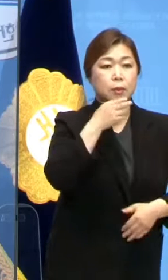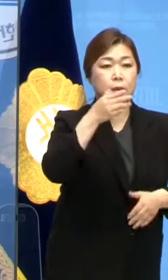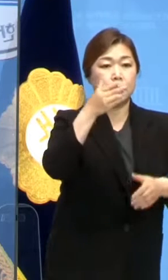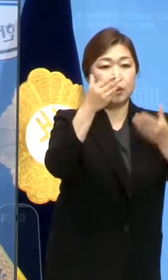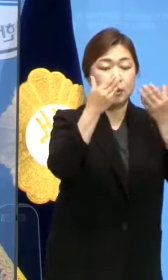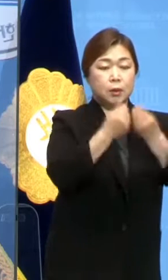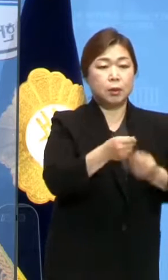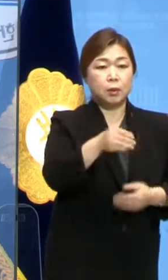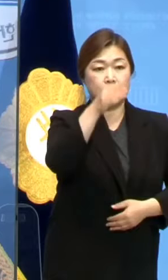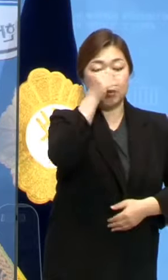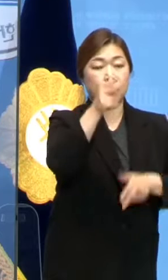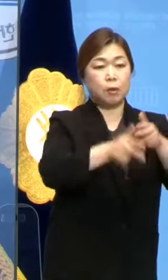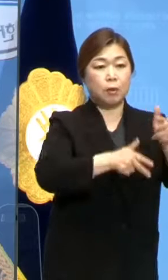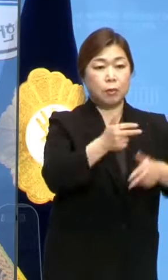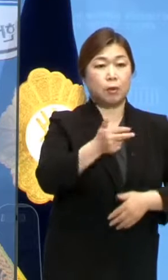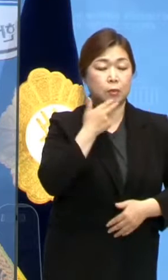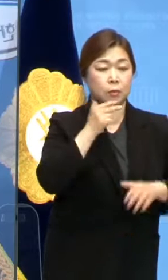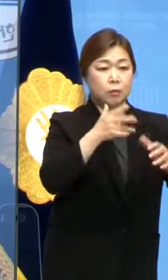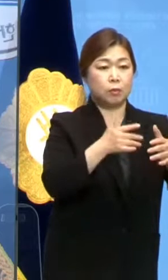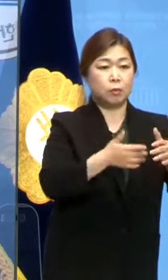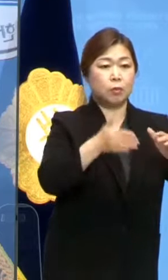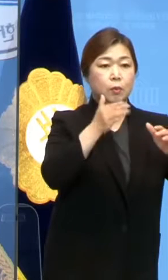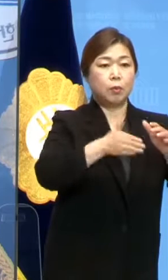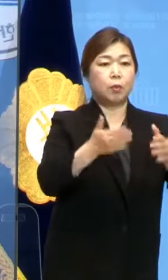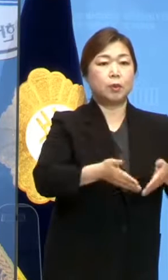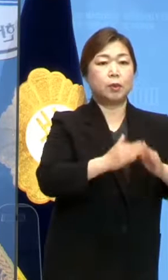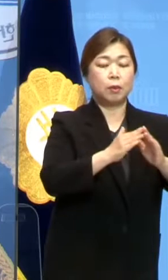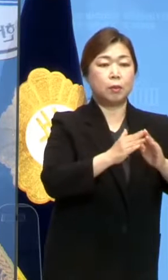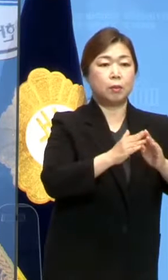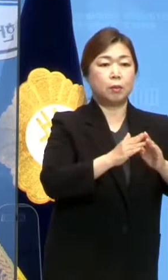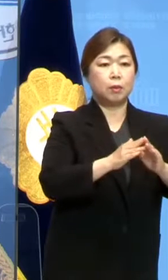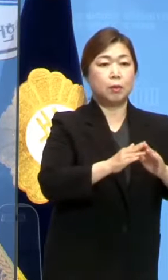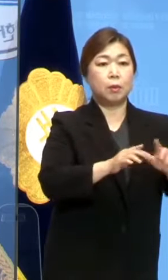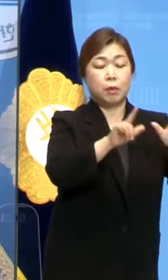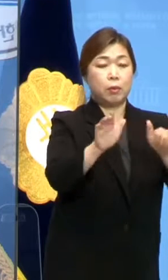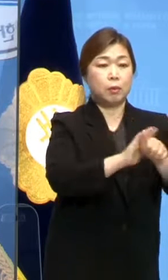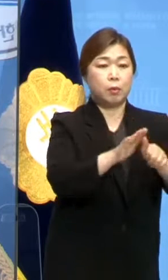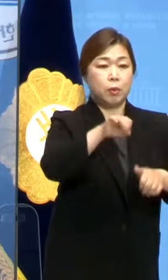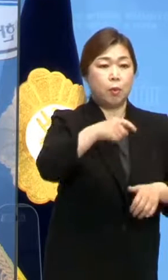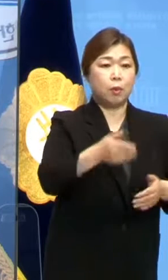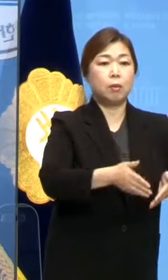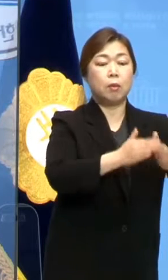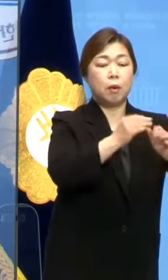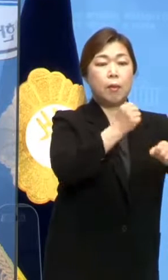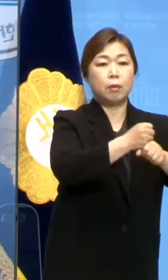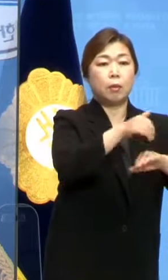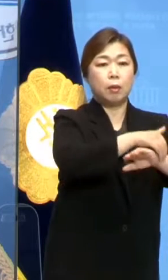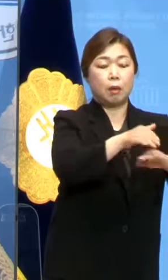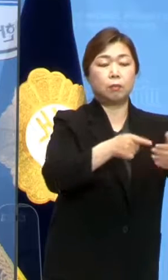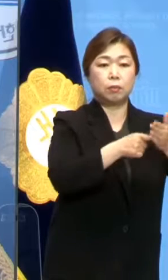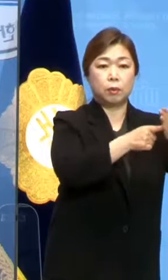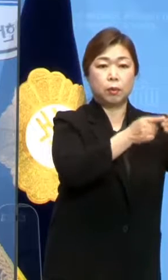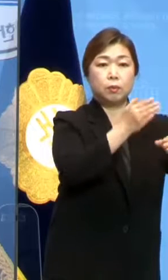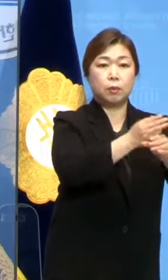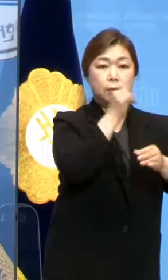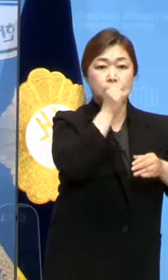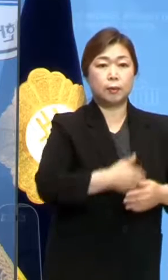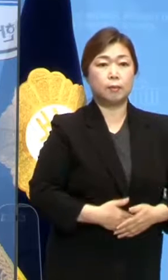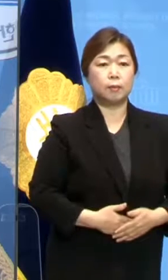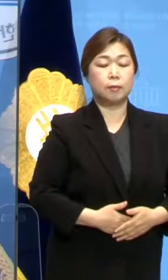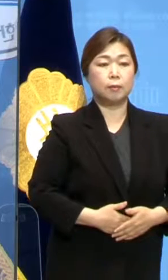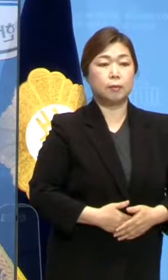못한 채 국궁 닙 사회서비스 원 을 설립하게 따는 계획을 수립해 추진하고 있다